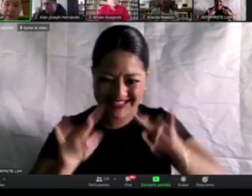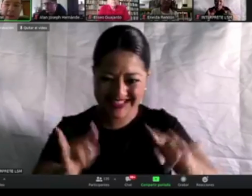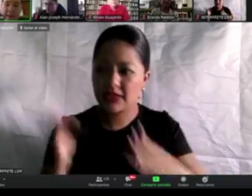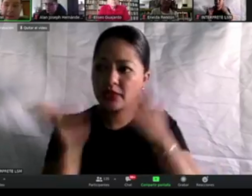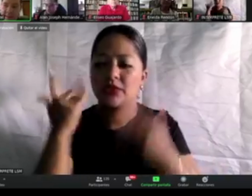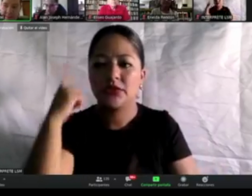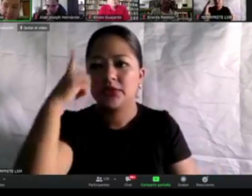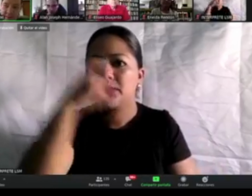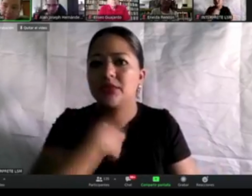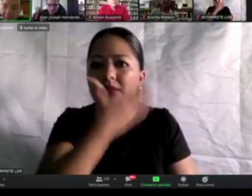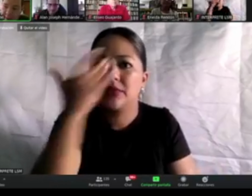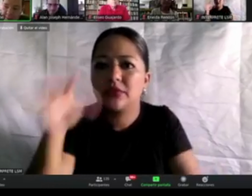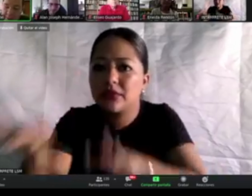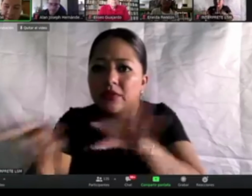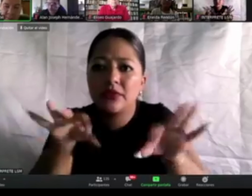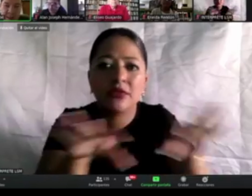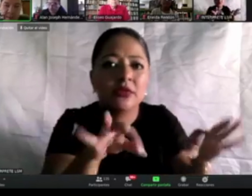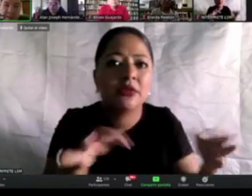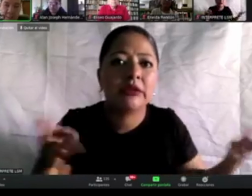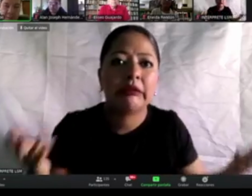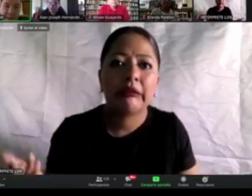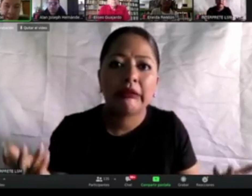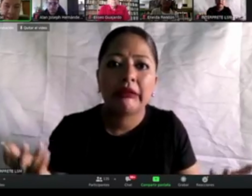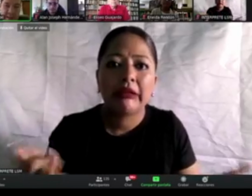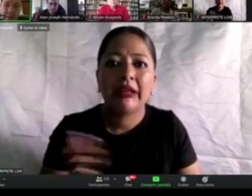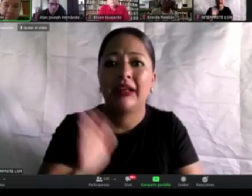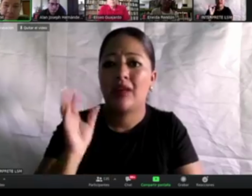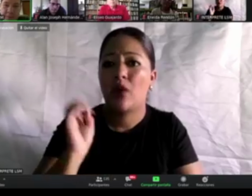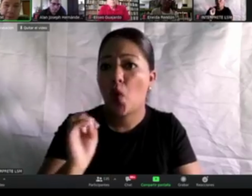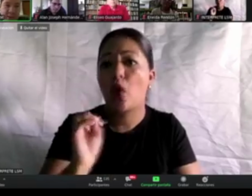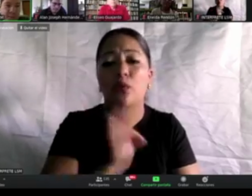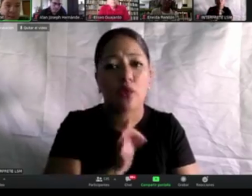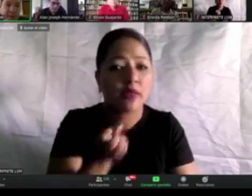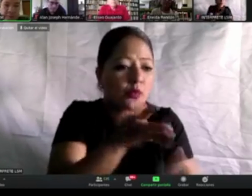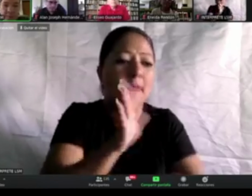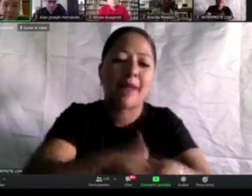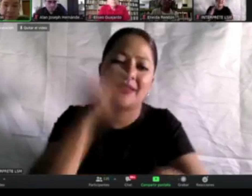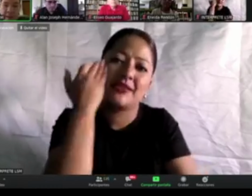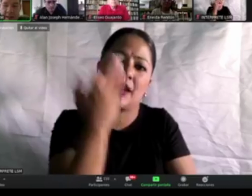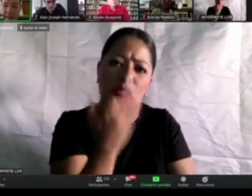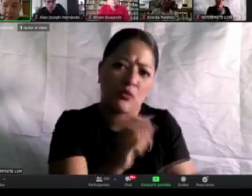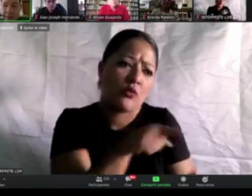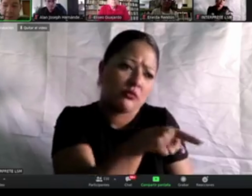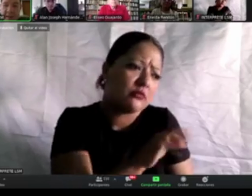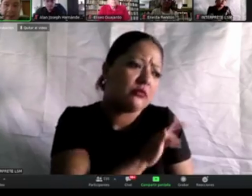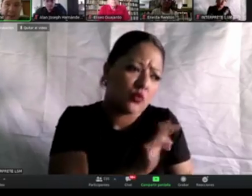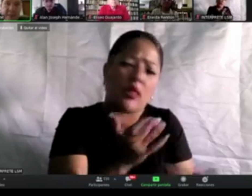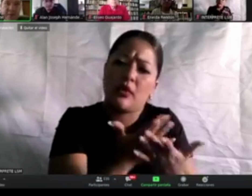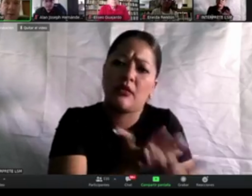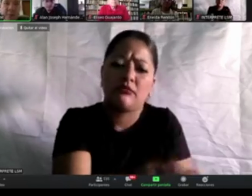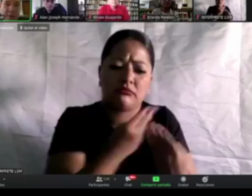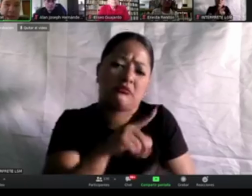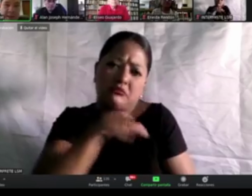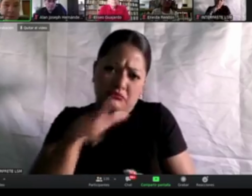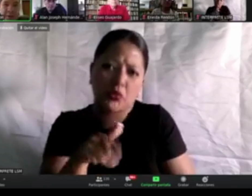que dice una de dos o te pide más tiempo para realizarlo o te pide la posibilidad de hacer